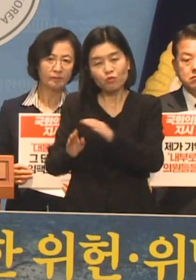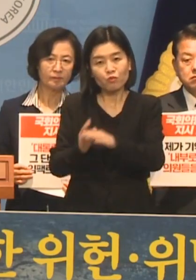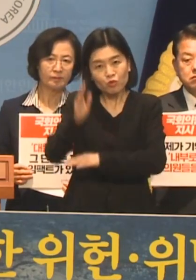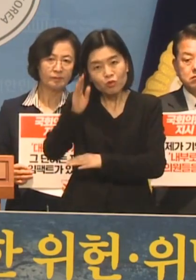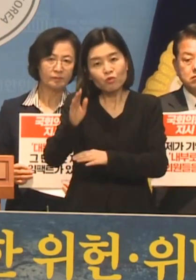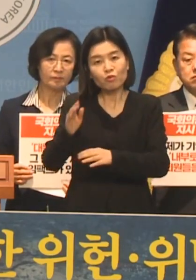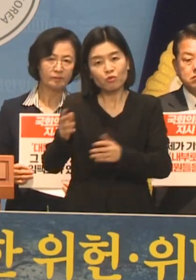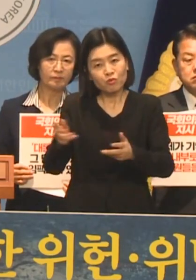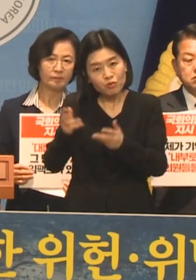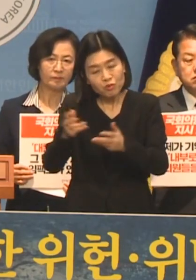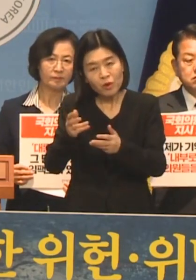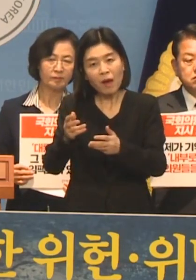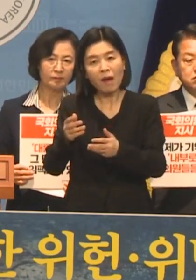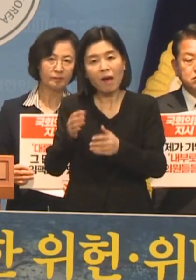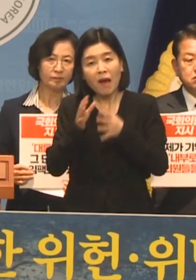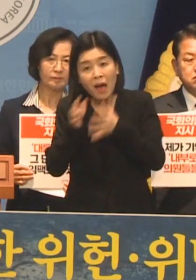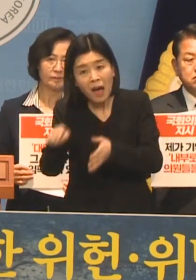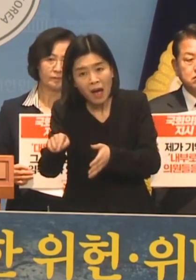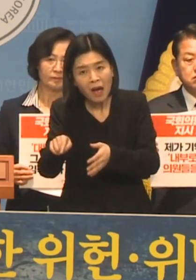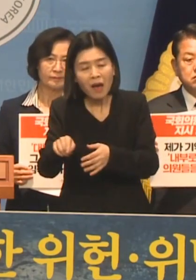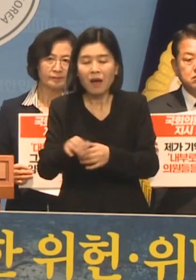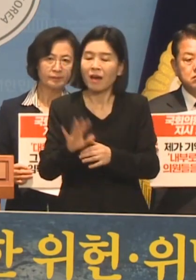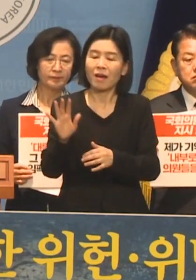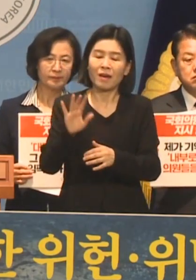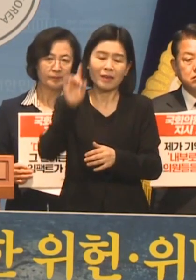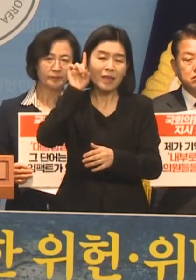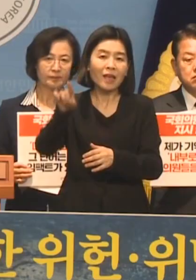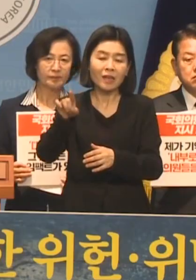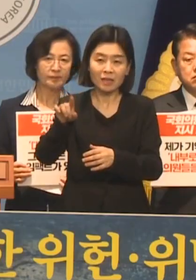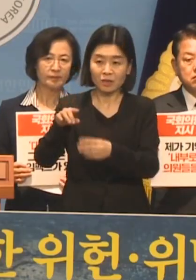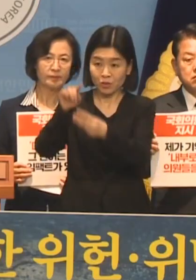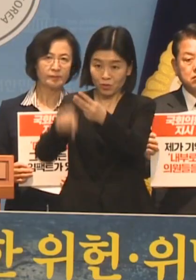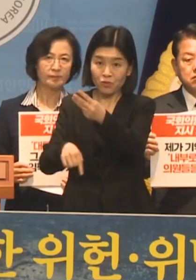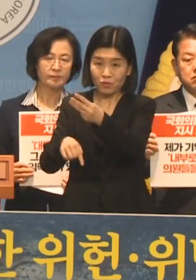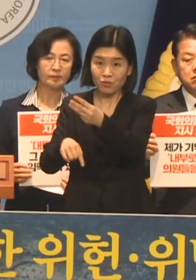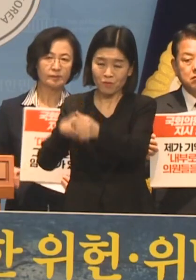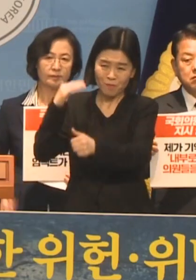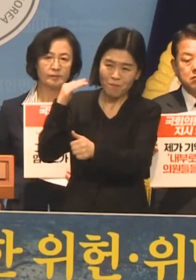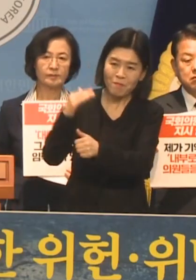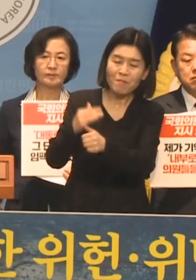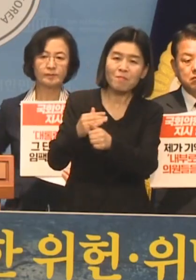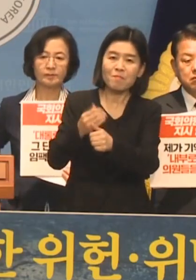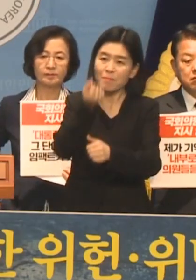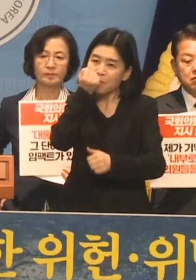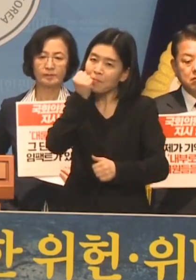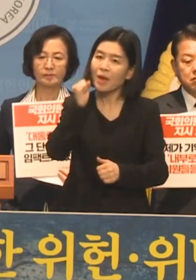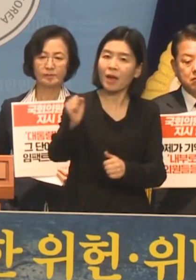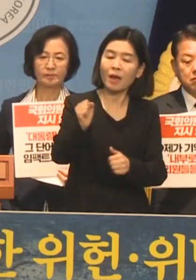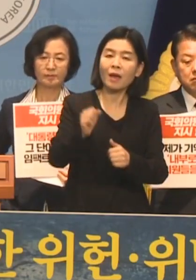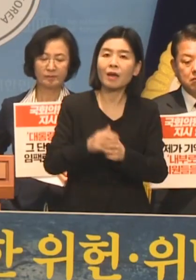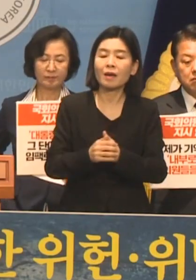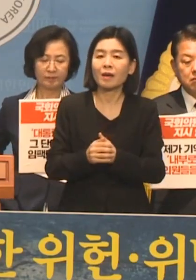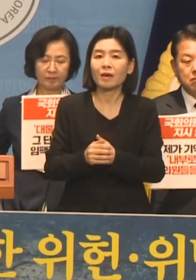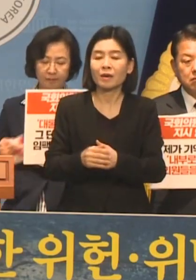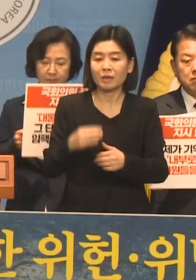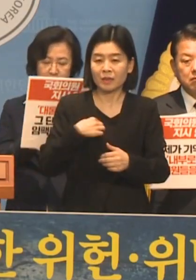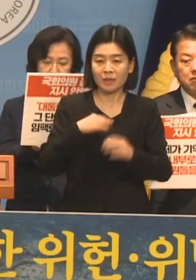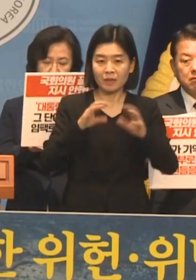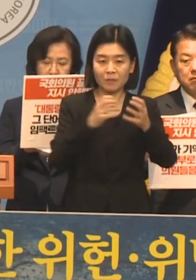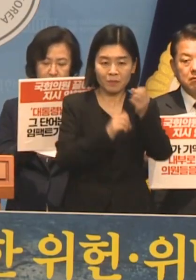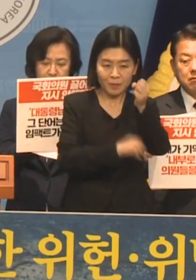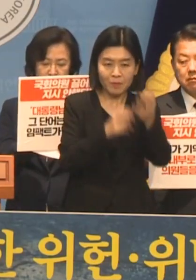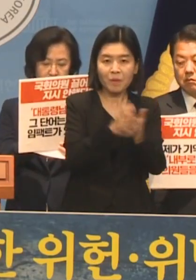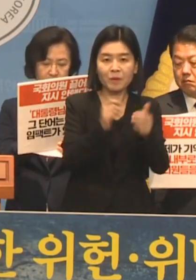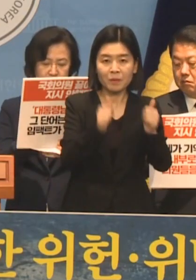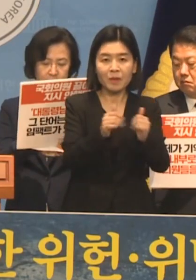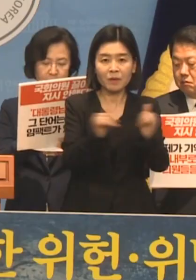셈입니다. 그러나 내일 윤석열의 파면은 기정사실입니다. 저는 헌법재판관의 헌법적